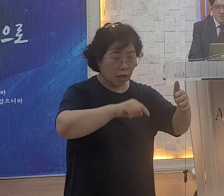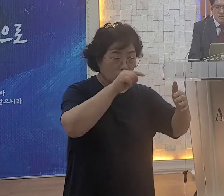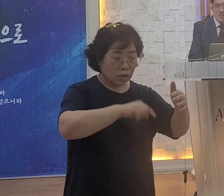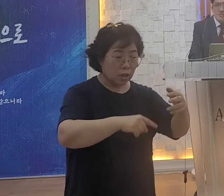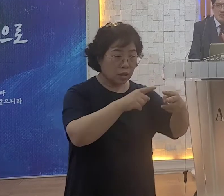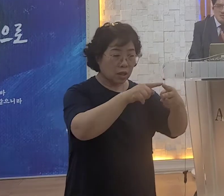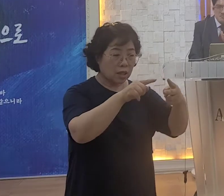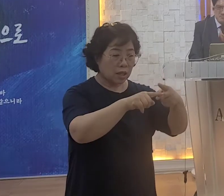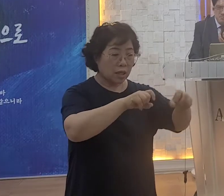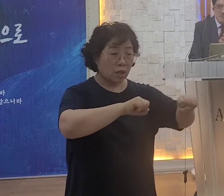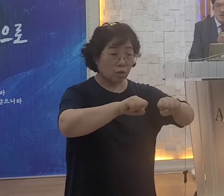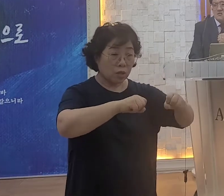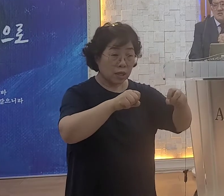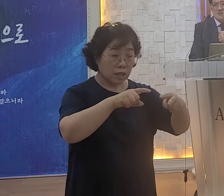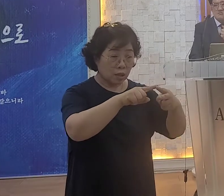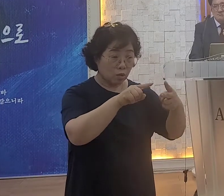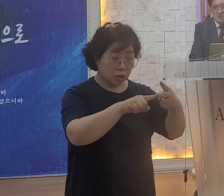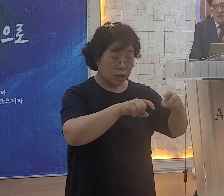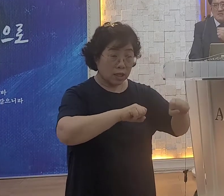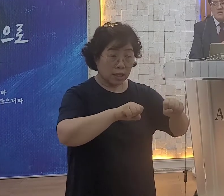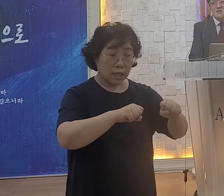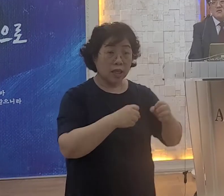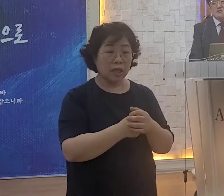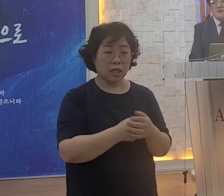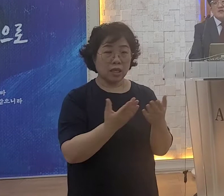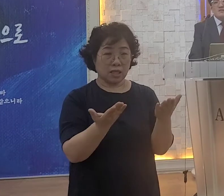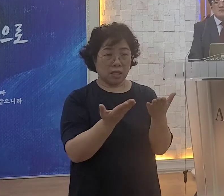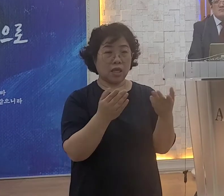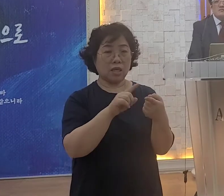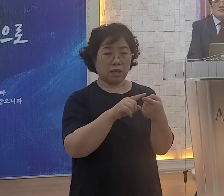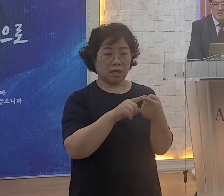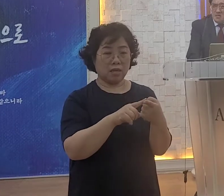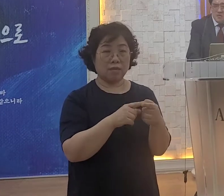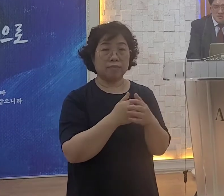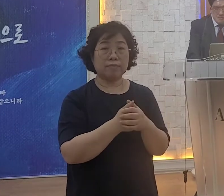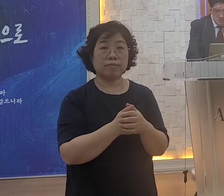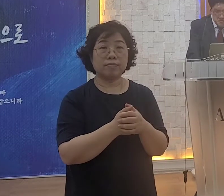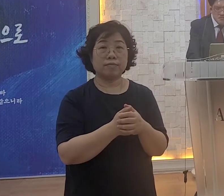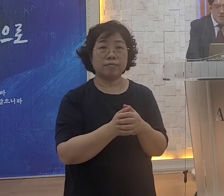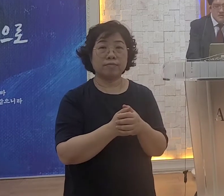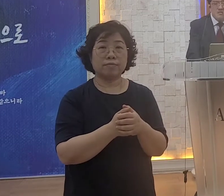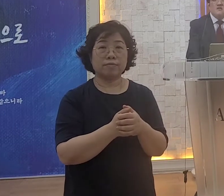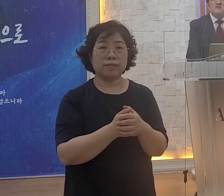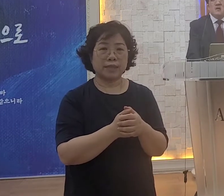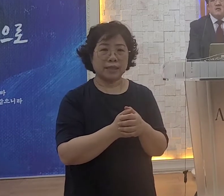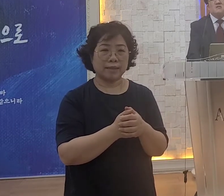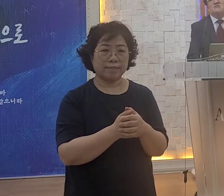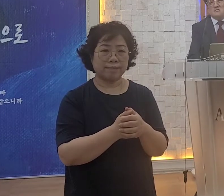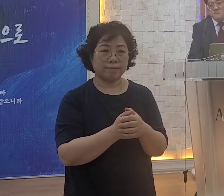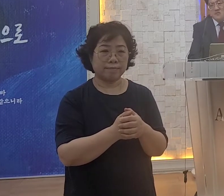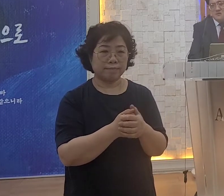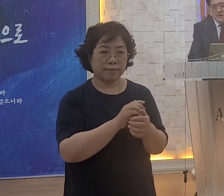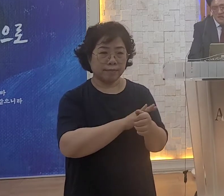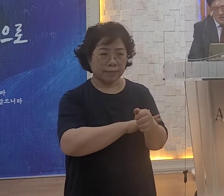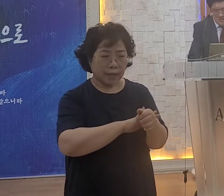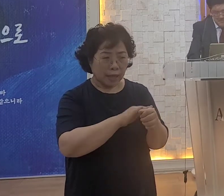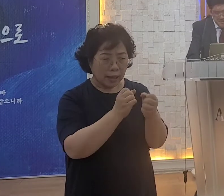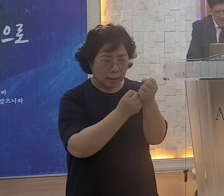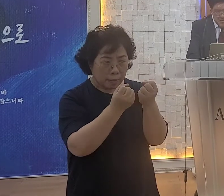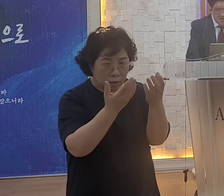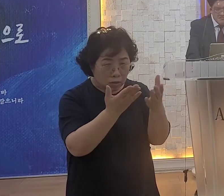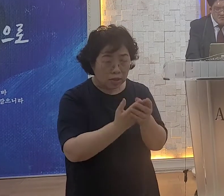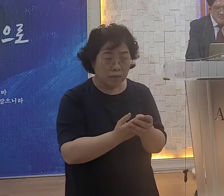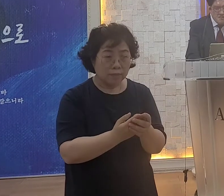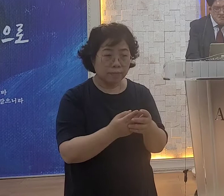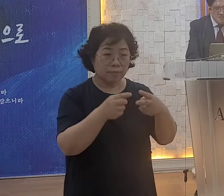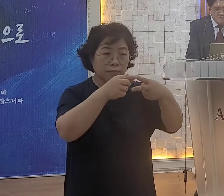통해서 우리에게 전해지는 이 복음의 의, 구원의 의에 대해서, 하나님의 참된 의에 대해서 잘 설명한다. 이런 뜻입니다. 그 첫